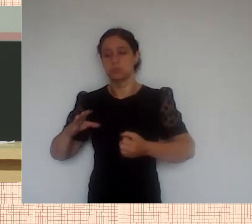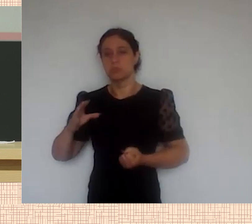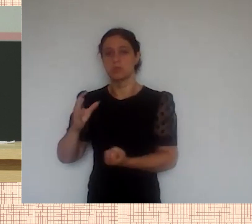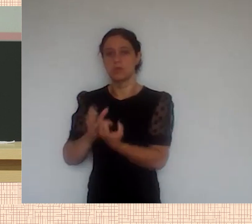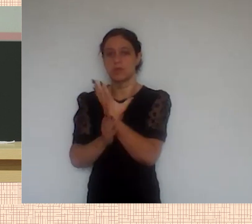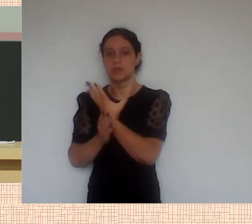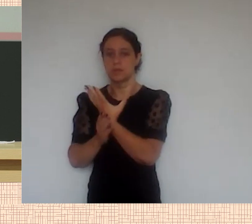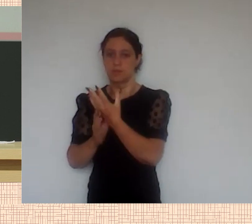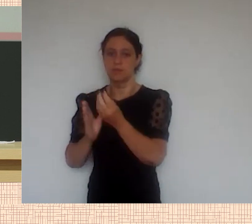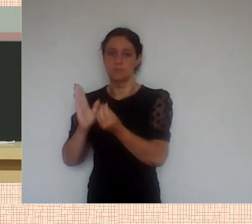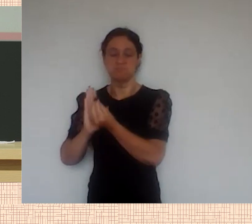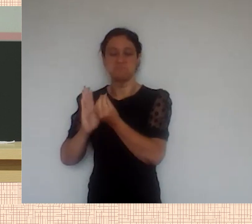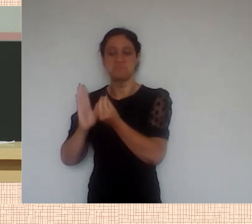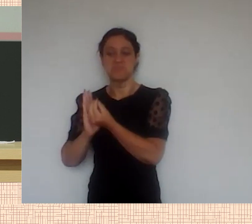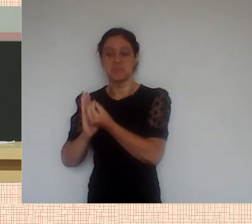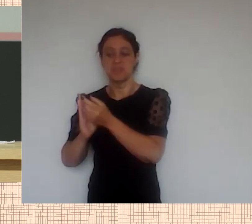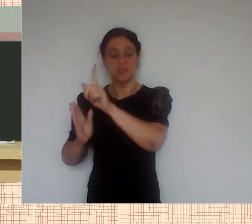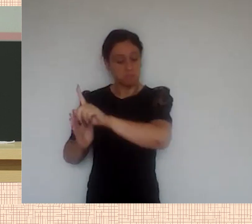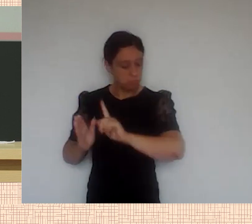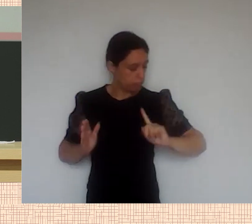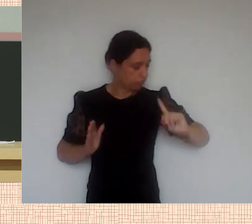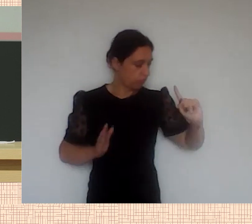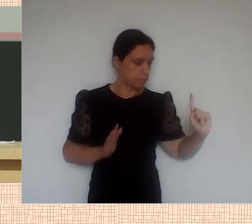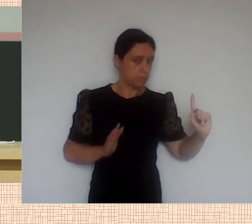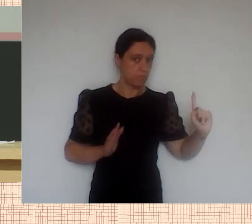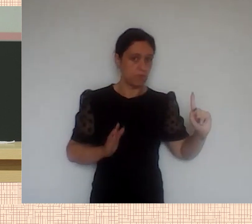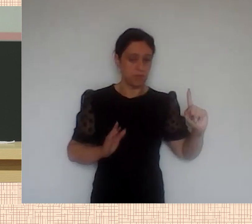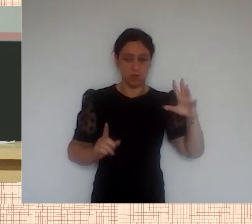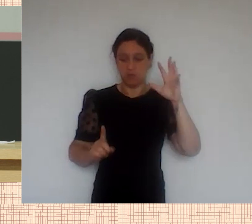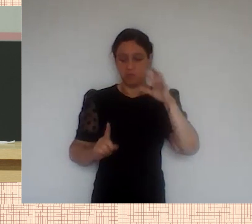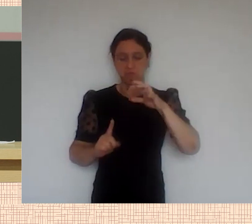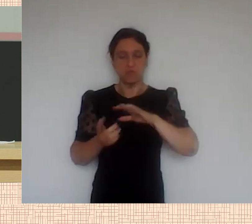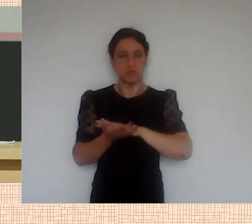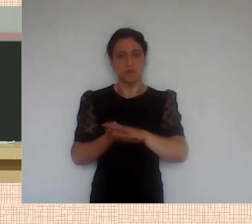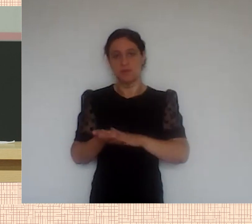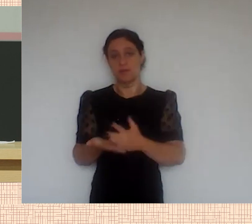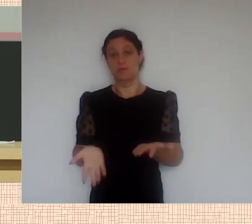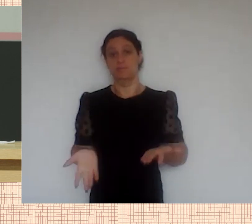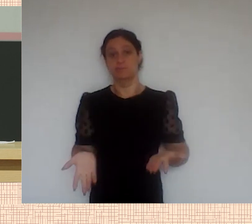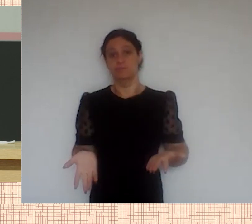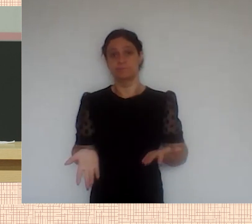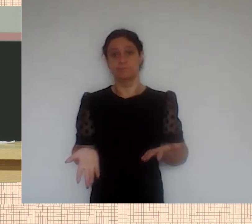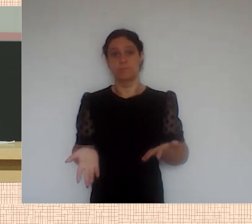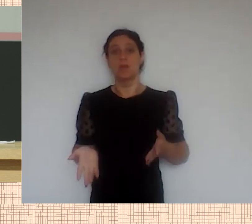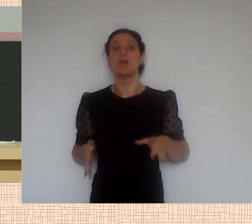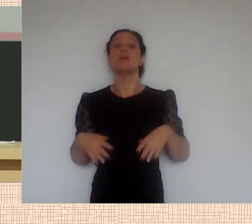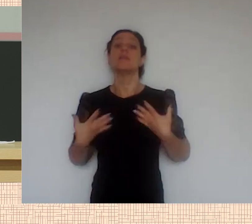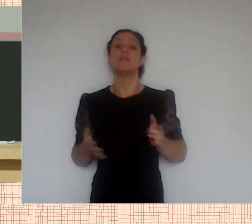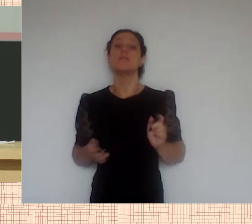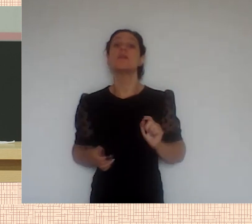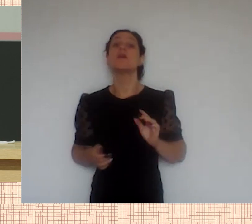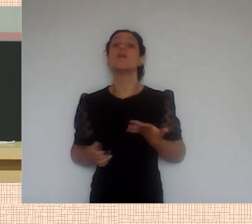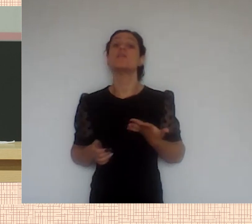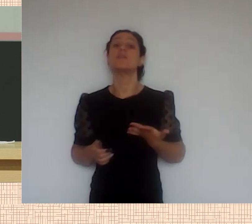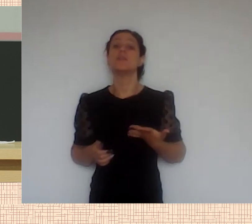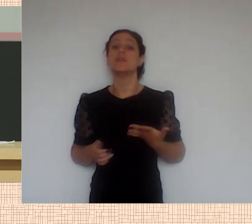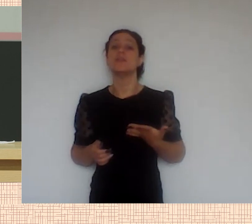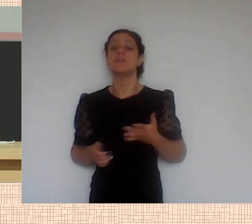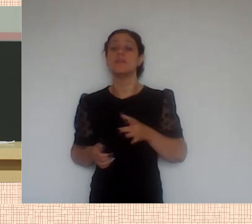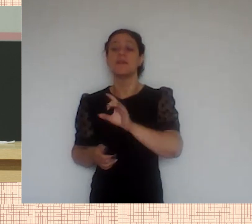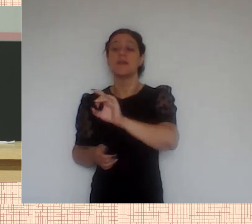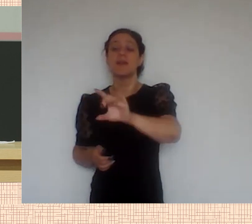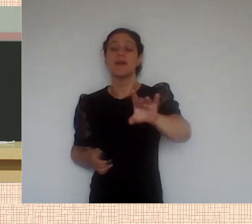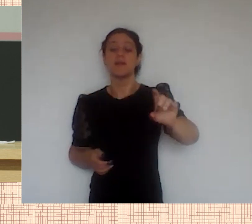direção, cada igreja teria o quê? Uma obra própria. Você imagina a confusão que não